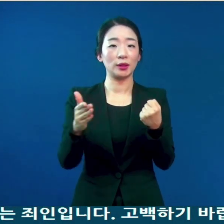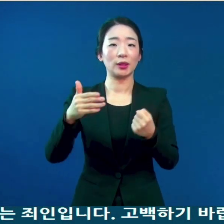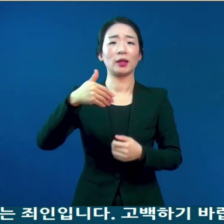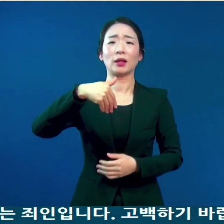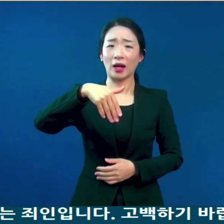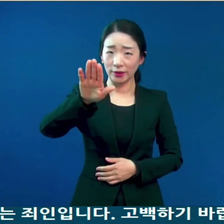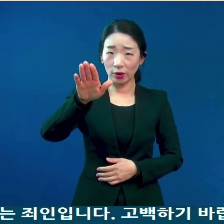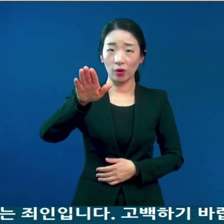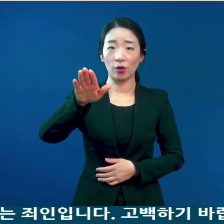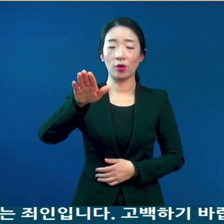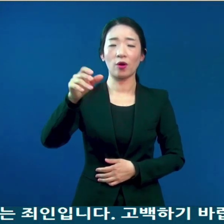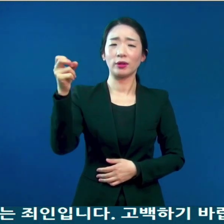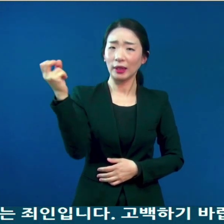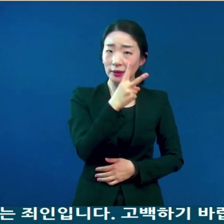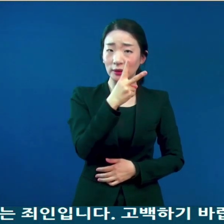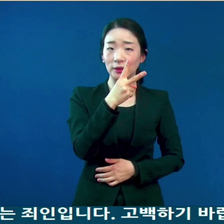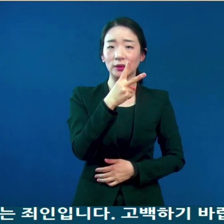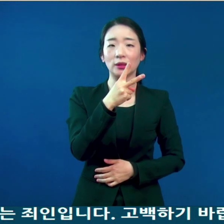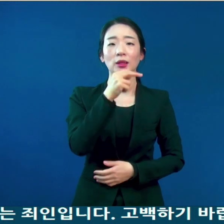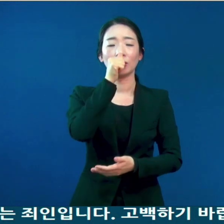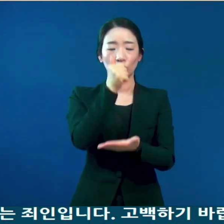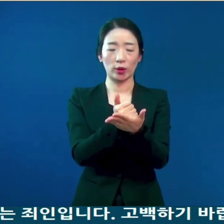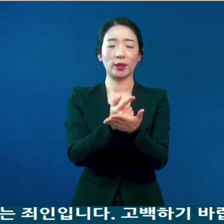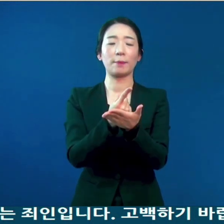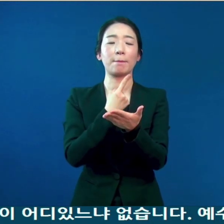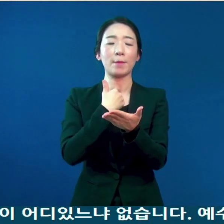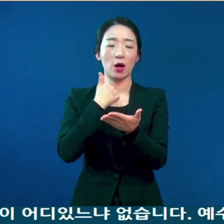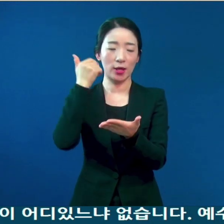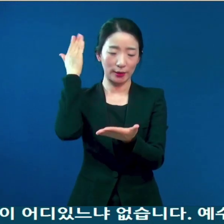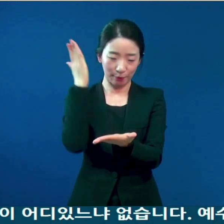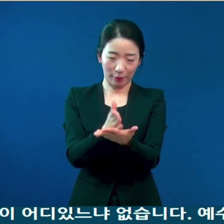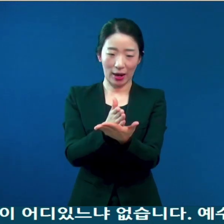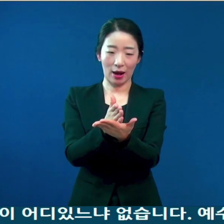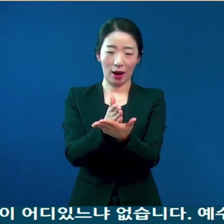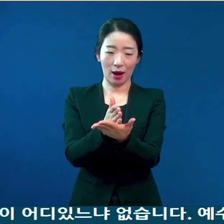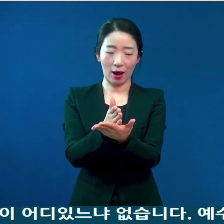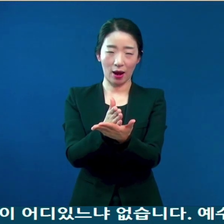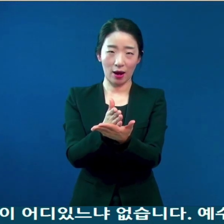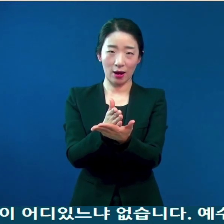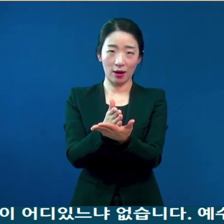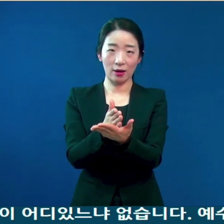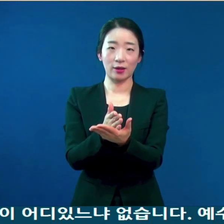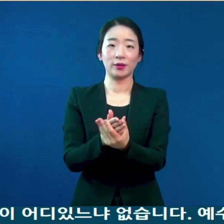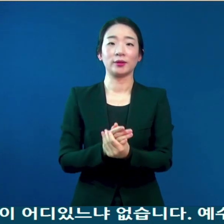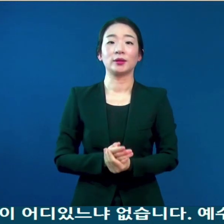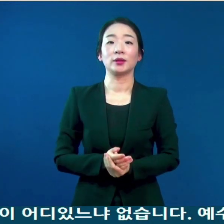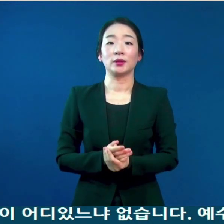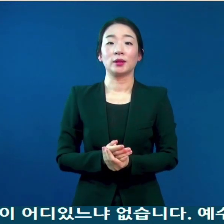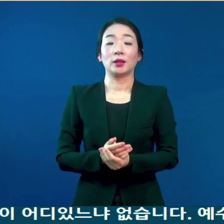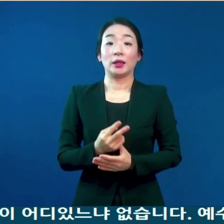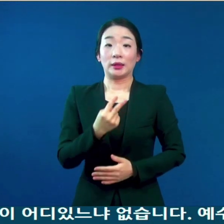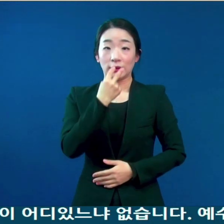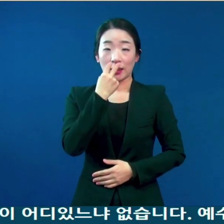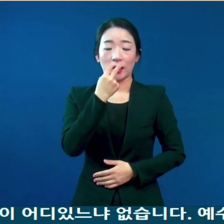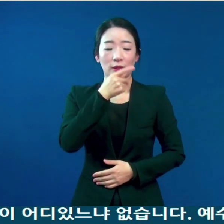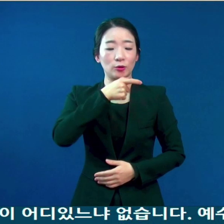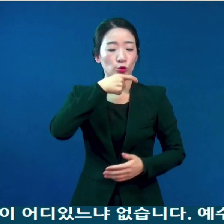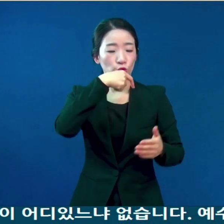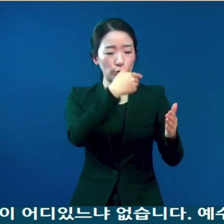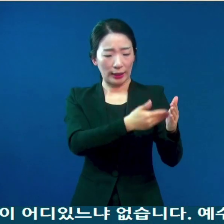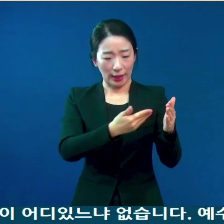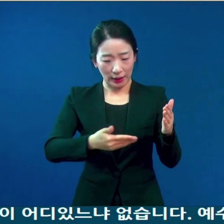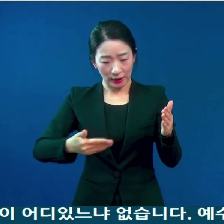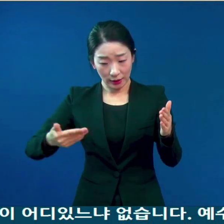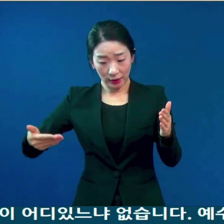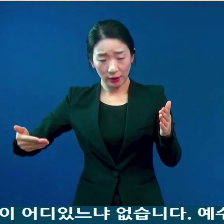가서 다시는 죄를 범하지 말라. 생수의 강이 네 안에